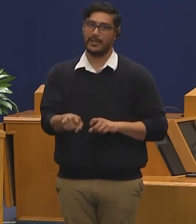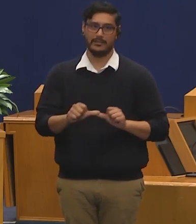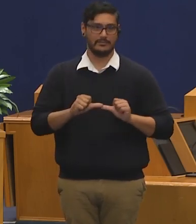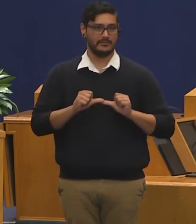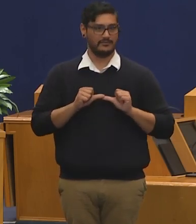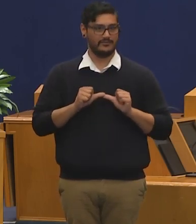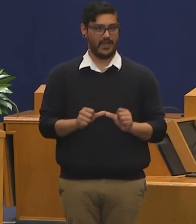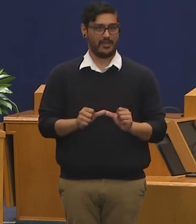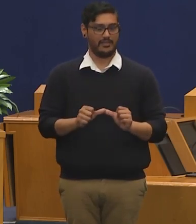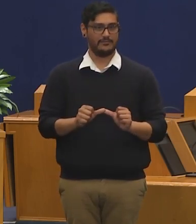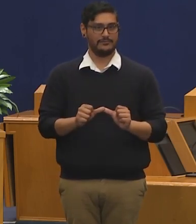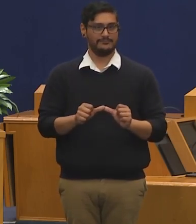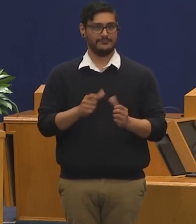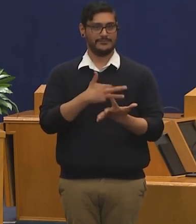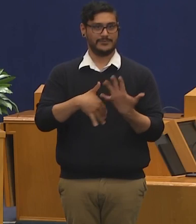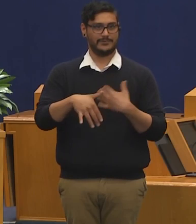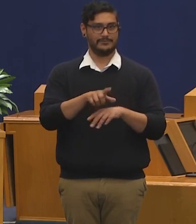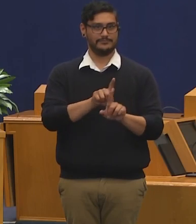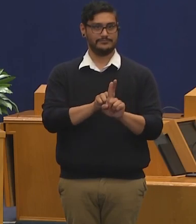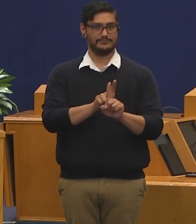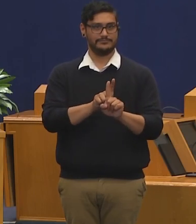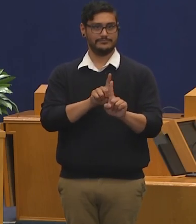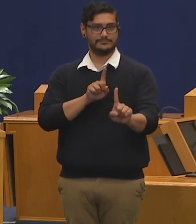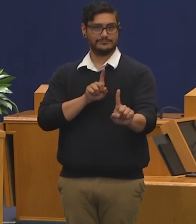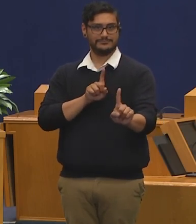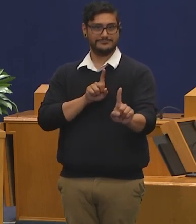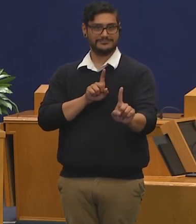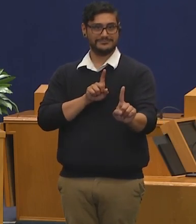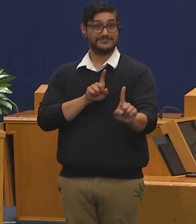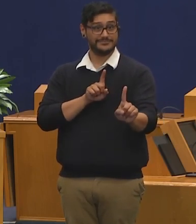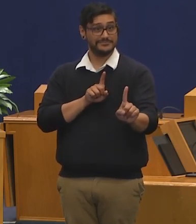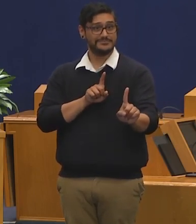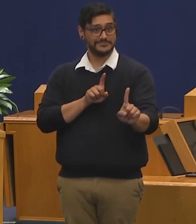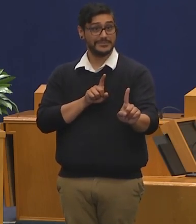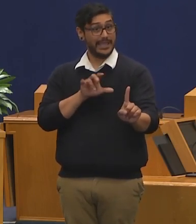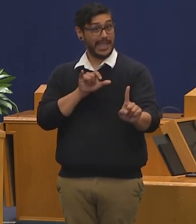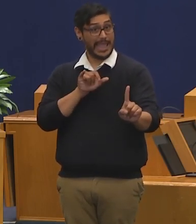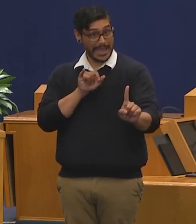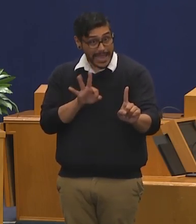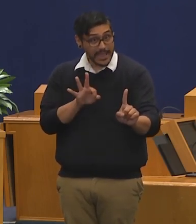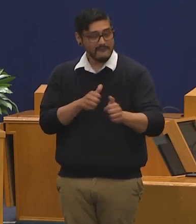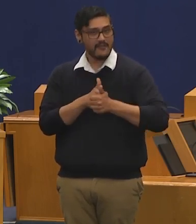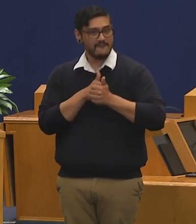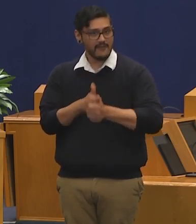de mantener las intervenciones, de mantener la distancia física.